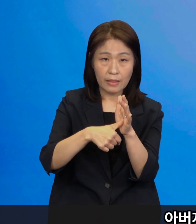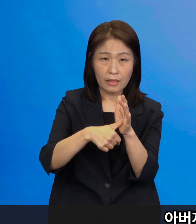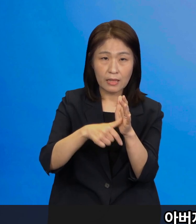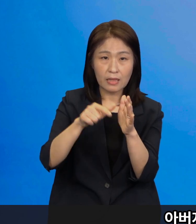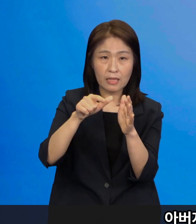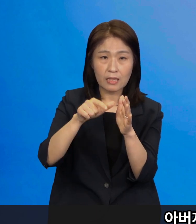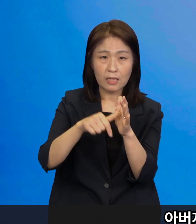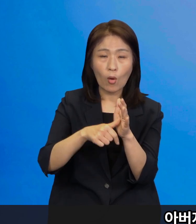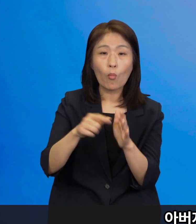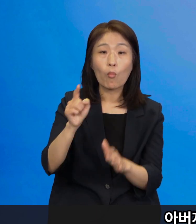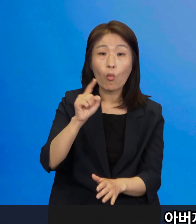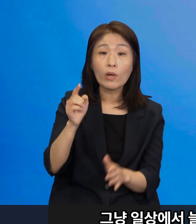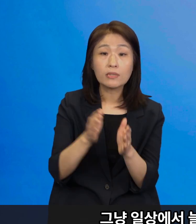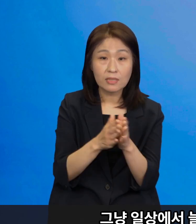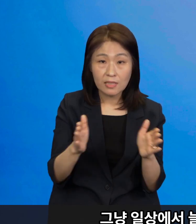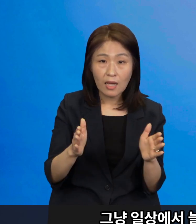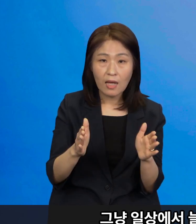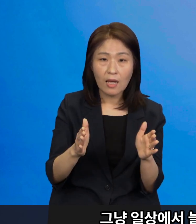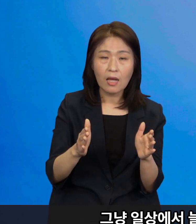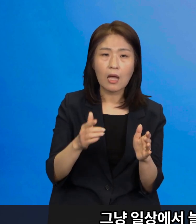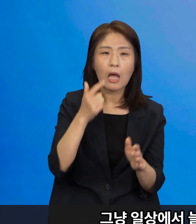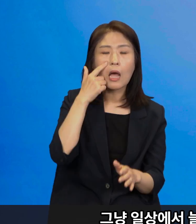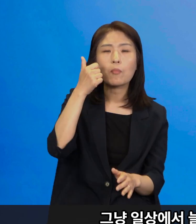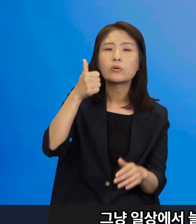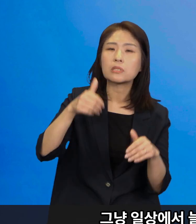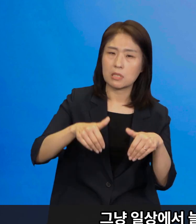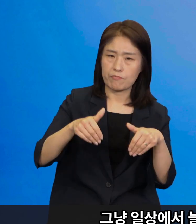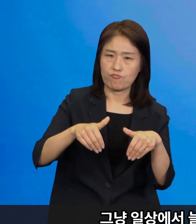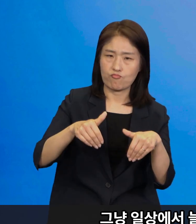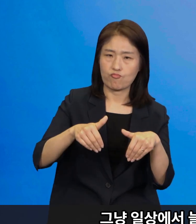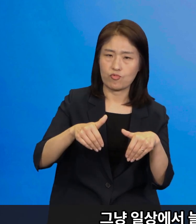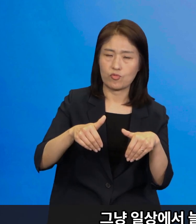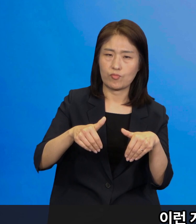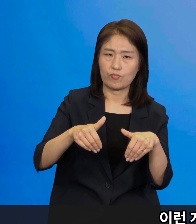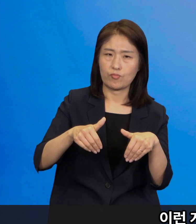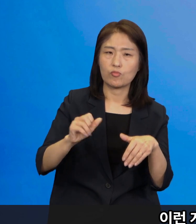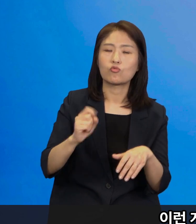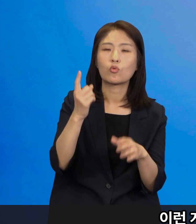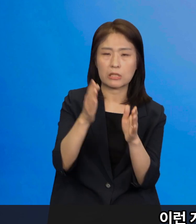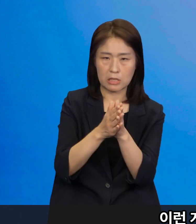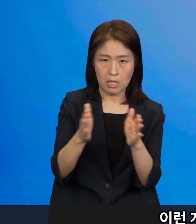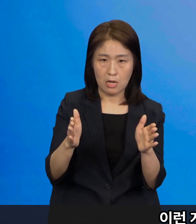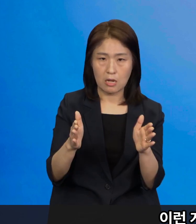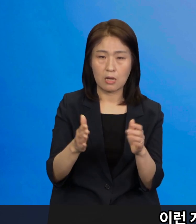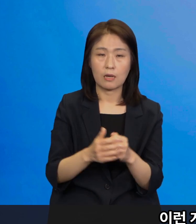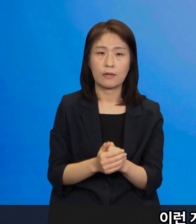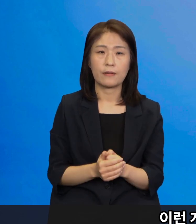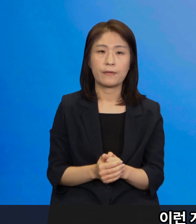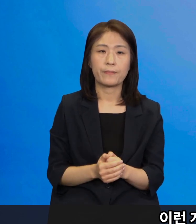아버지의 심부름입니다. 그냥 일상에서 늘 있을 수 있는 누군가의 부탁, 이런 있을 수 있잖아요.